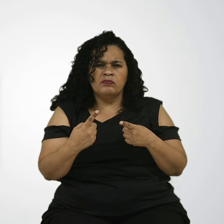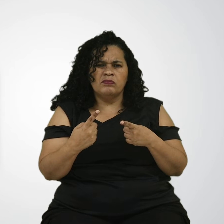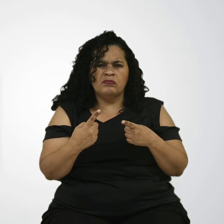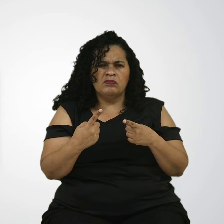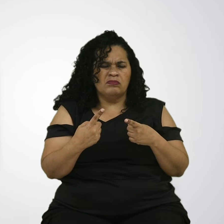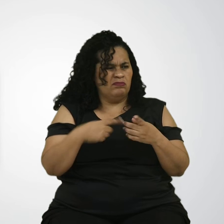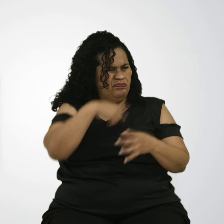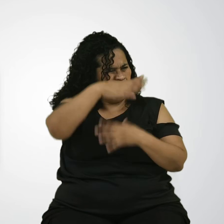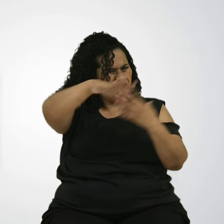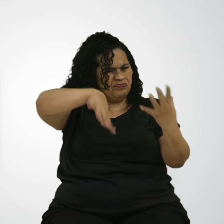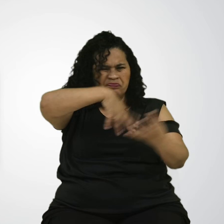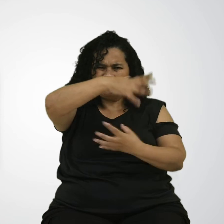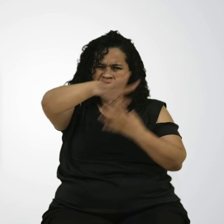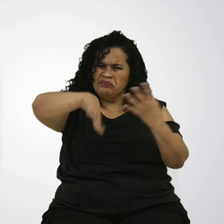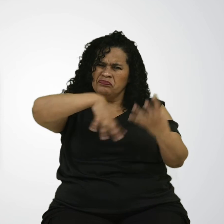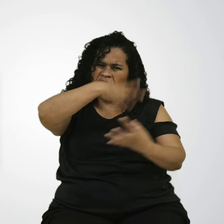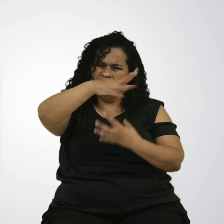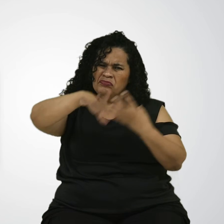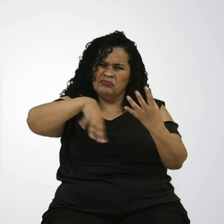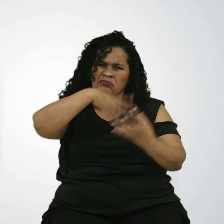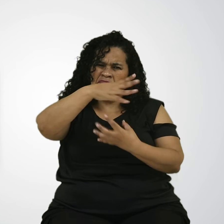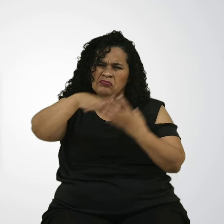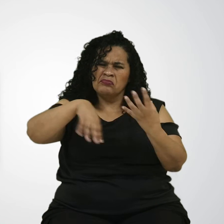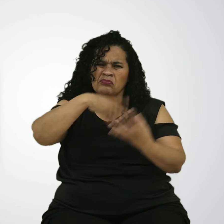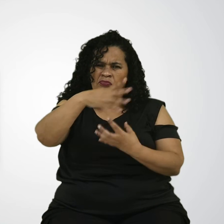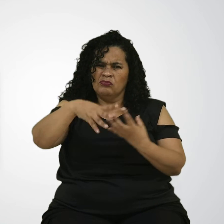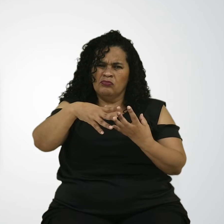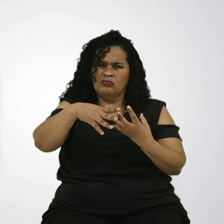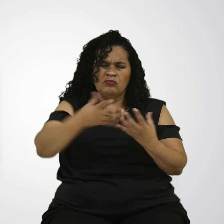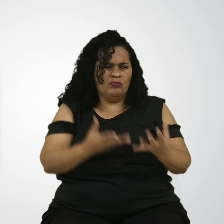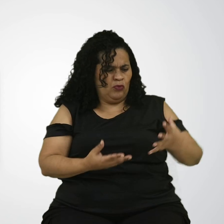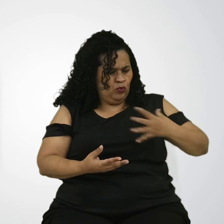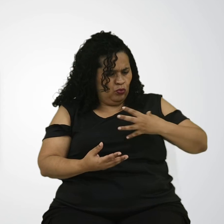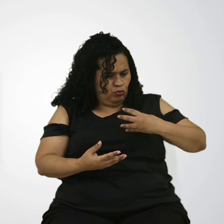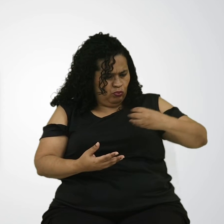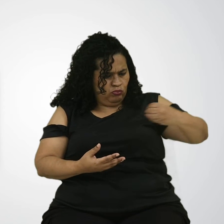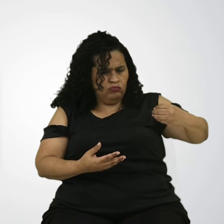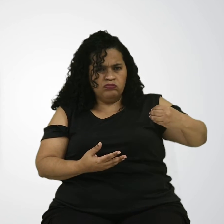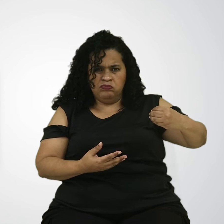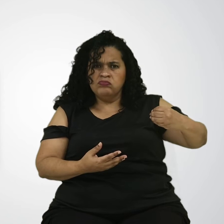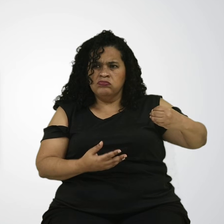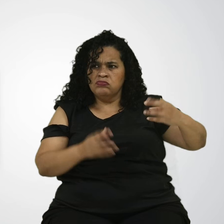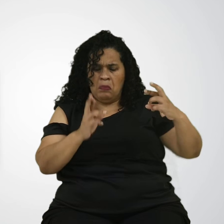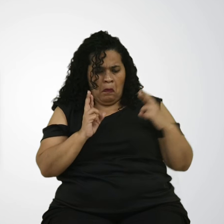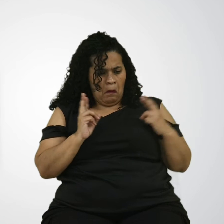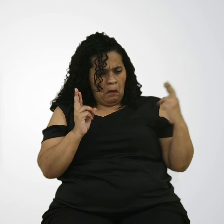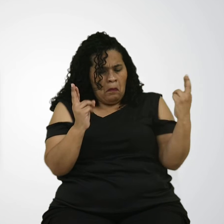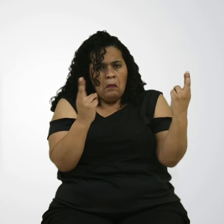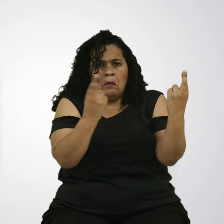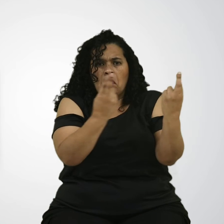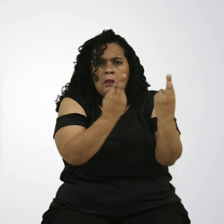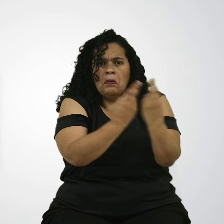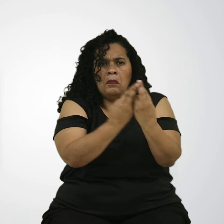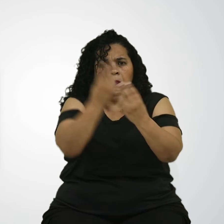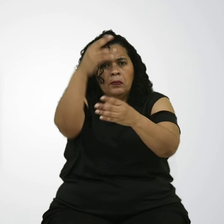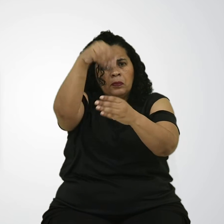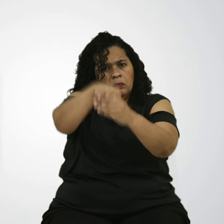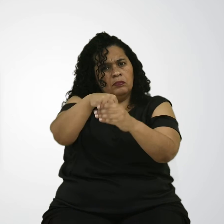mudada, onde os filhos reinam sobre as famílias.